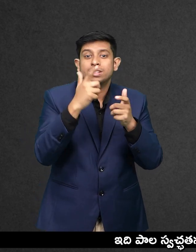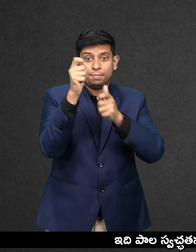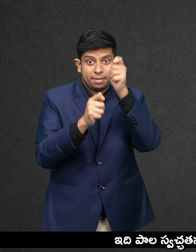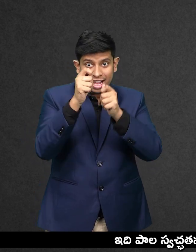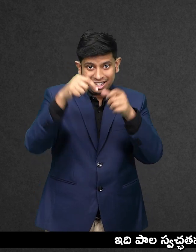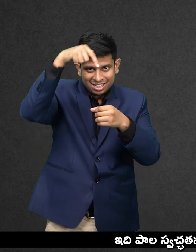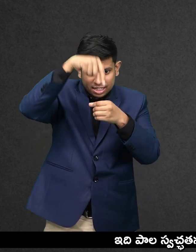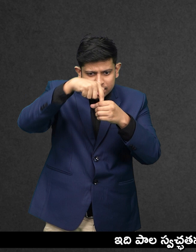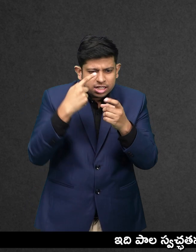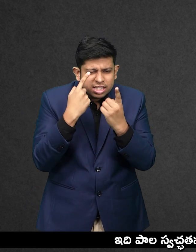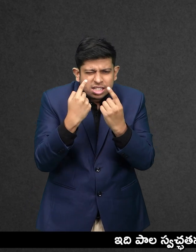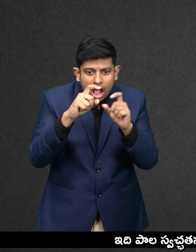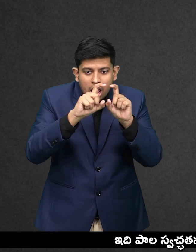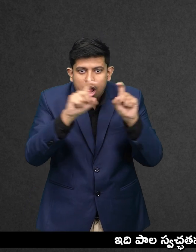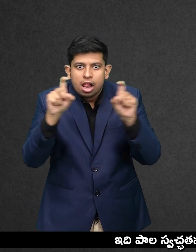పరికరం.